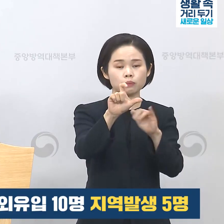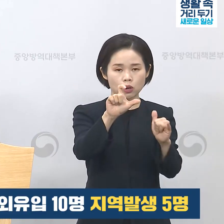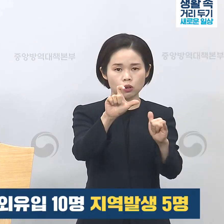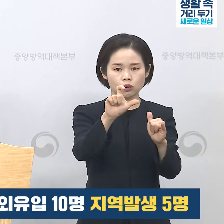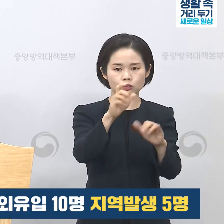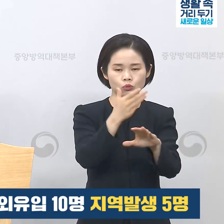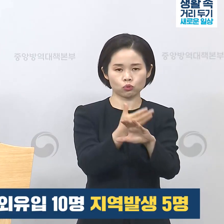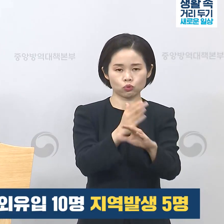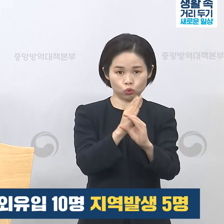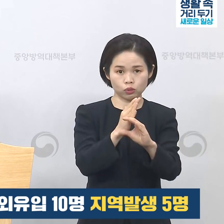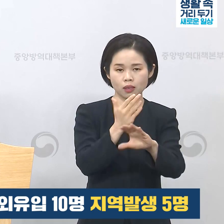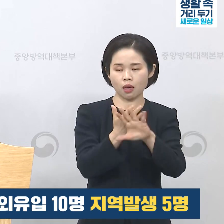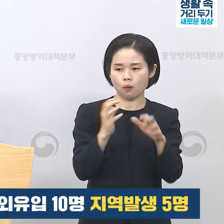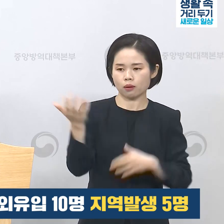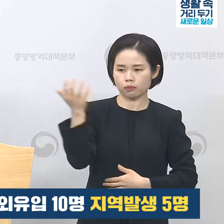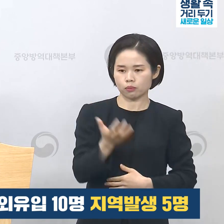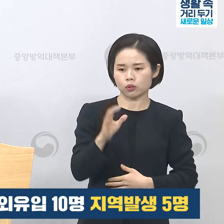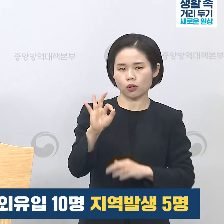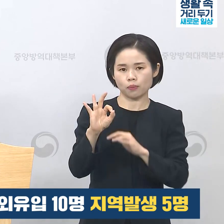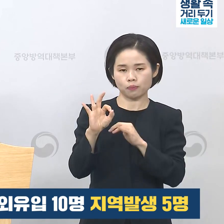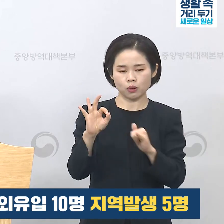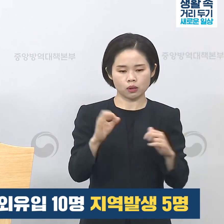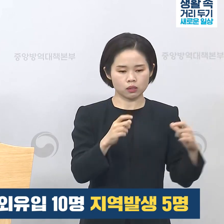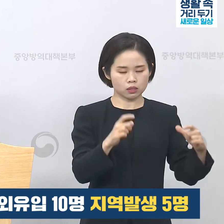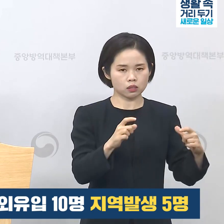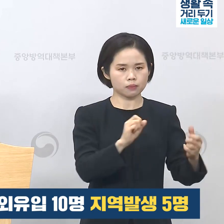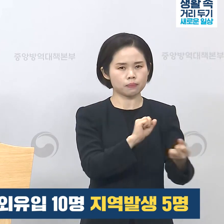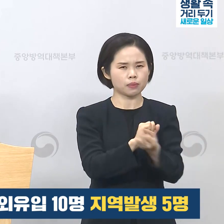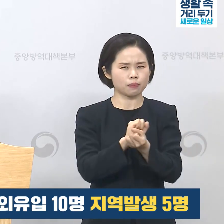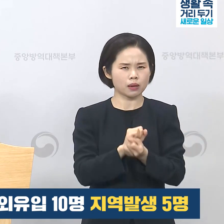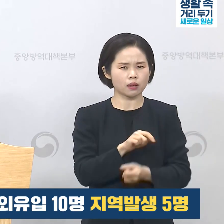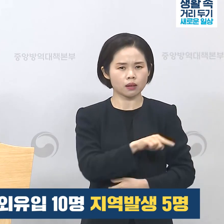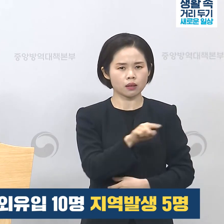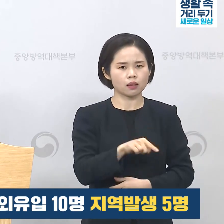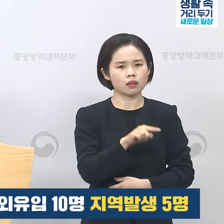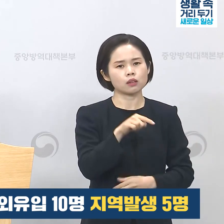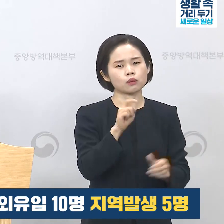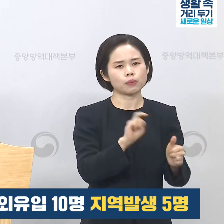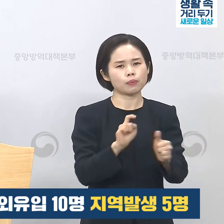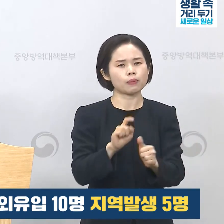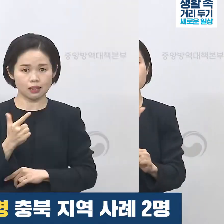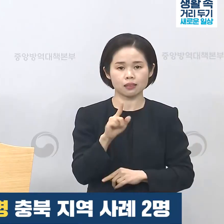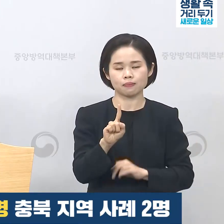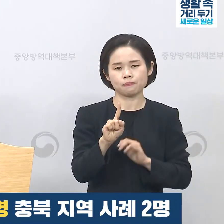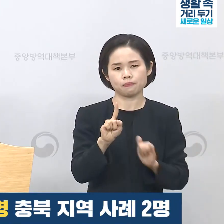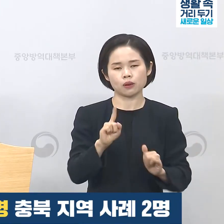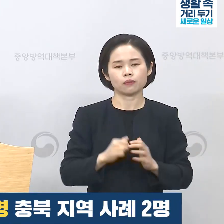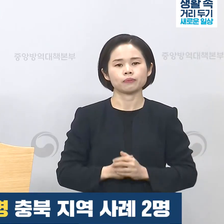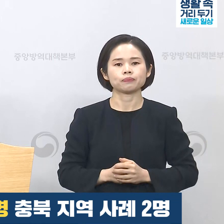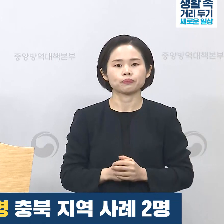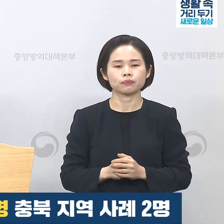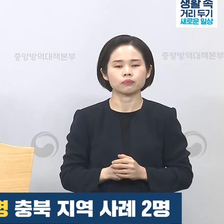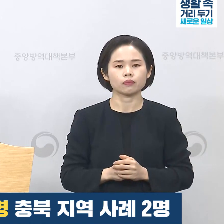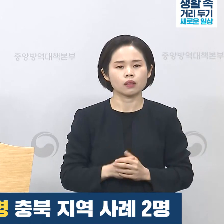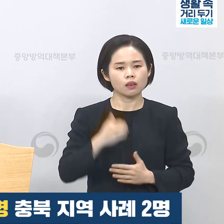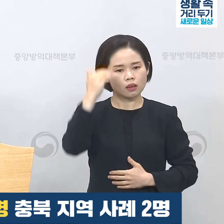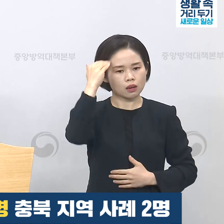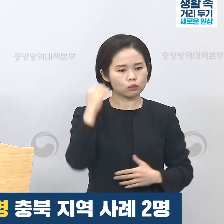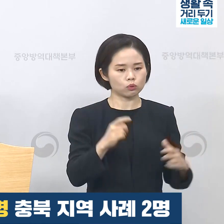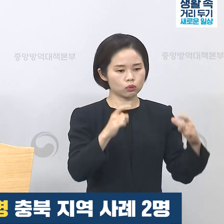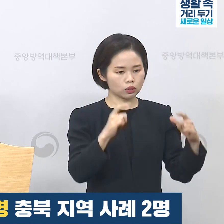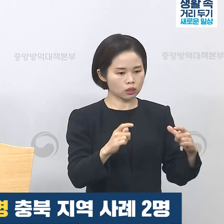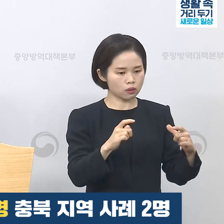중 해외 유입 사례는 10명이고 지역사회 발생은 5명이었습니다. 국내 지역사회